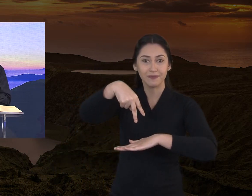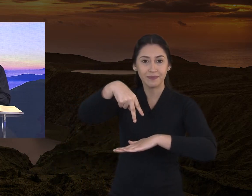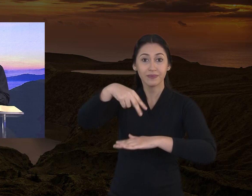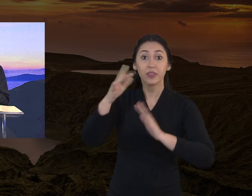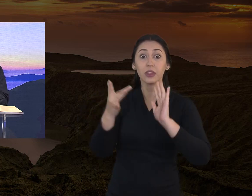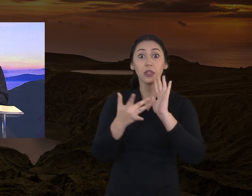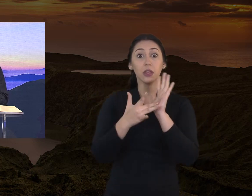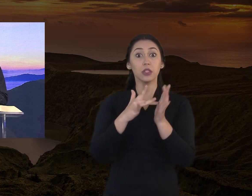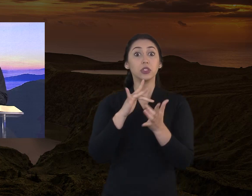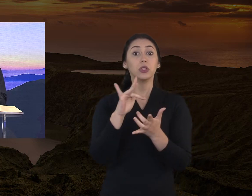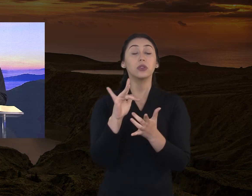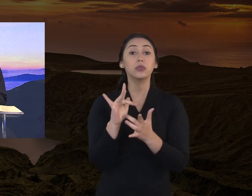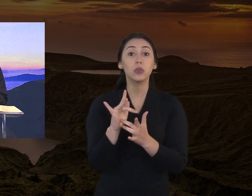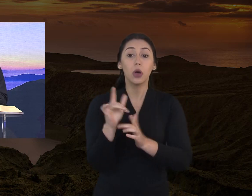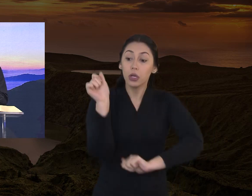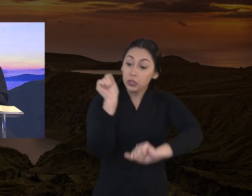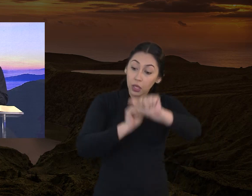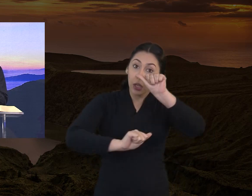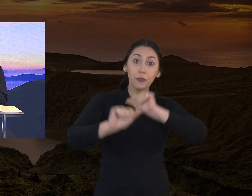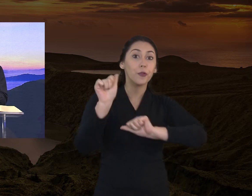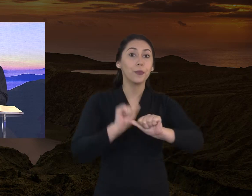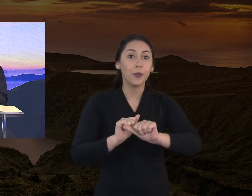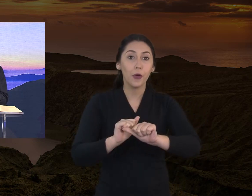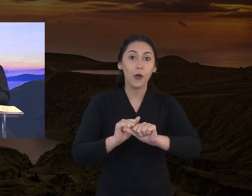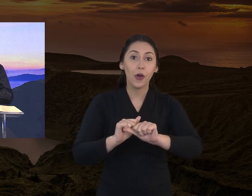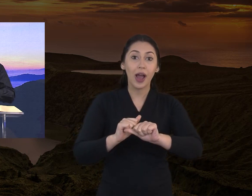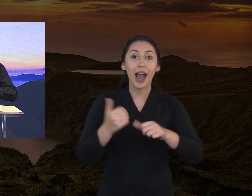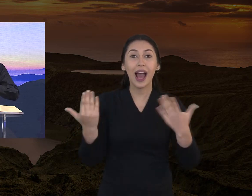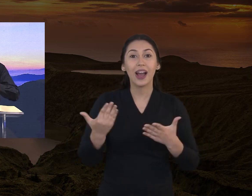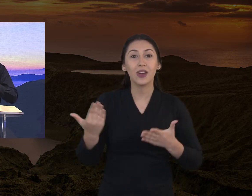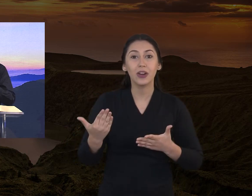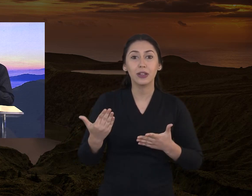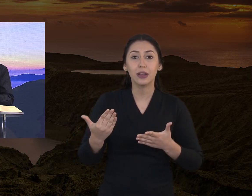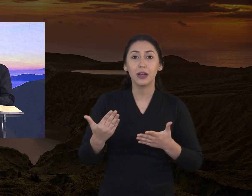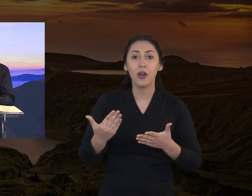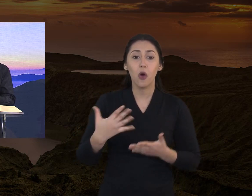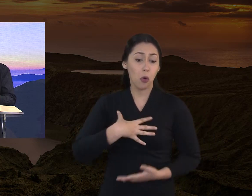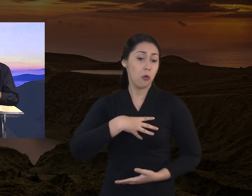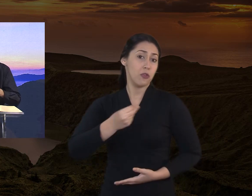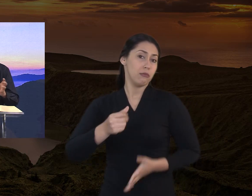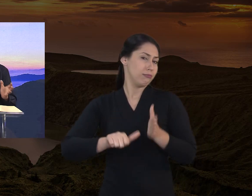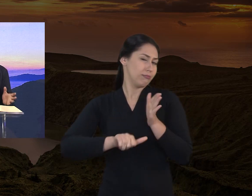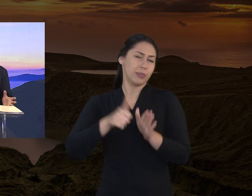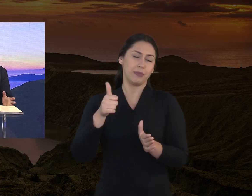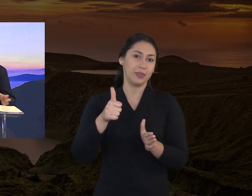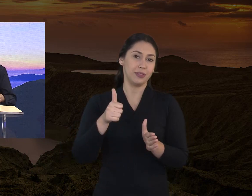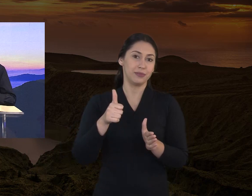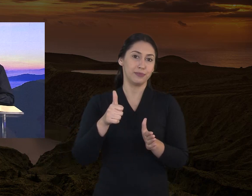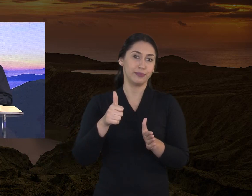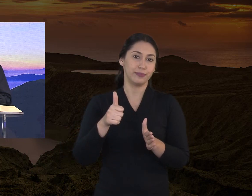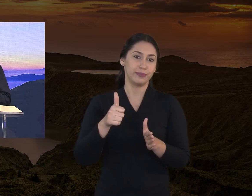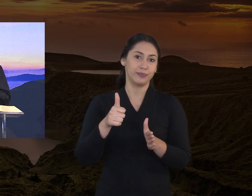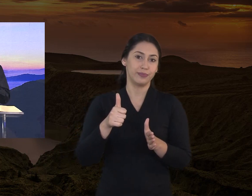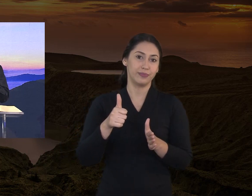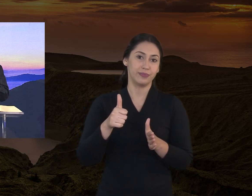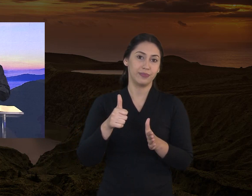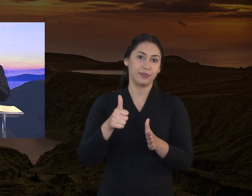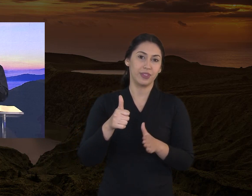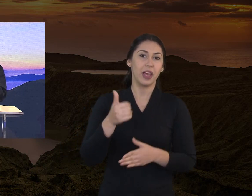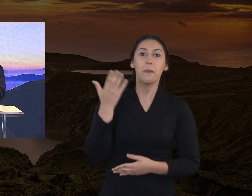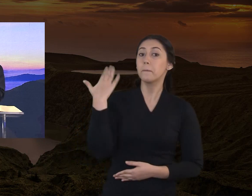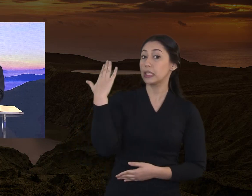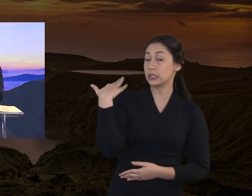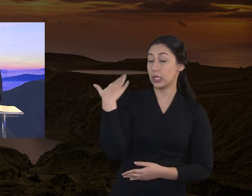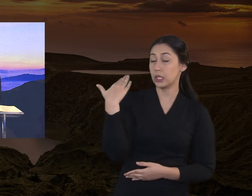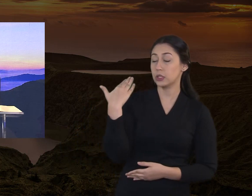Jesus se tornou o Filho de Deus primogênito. Como homem, ele se tornou filho de